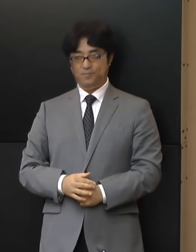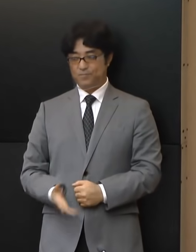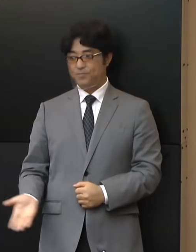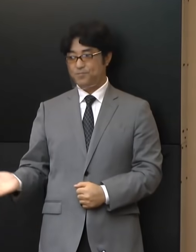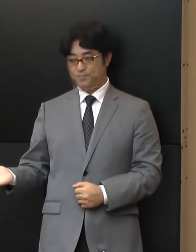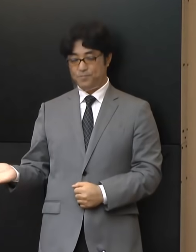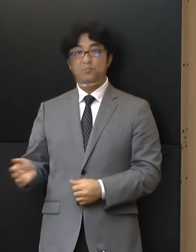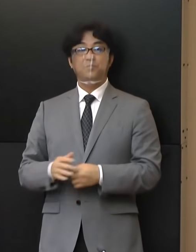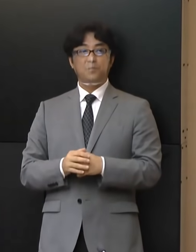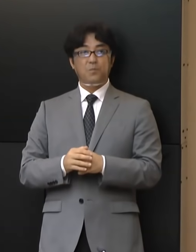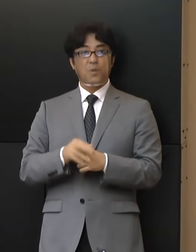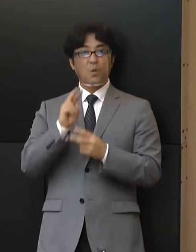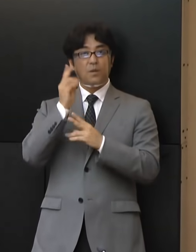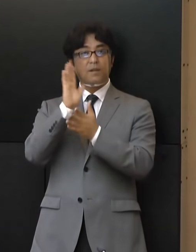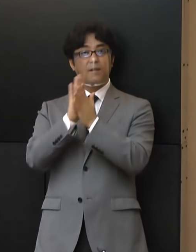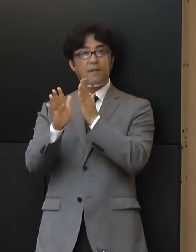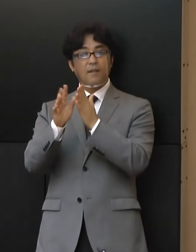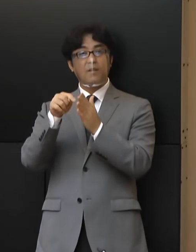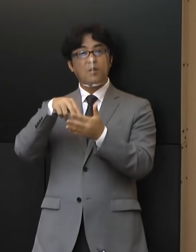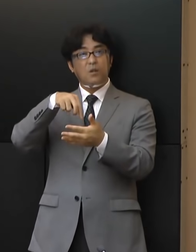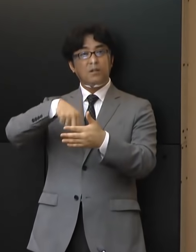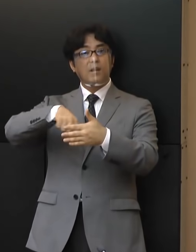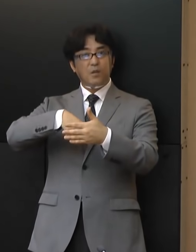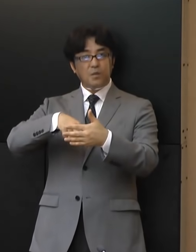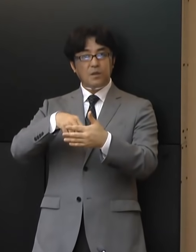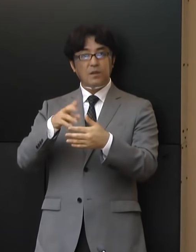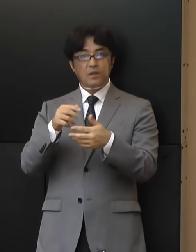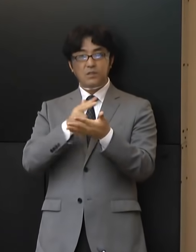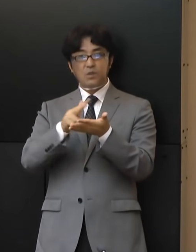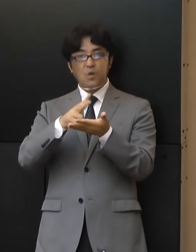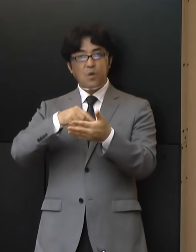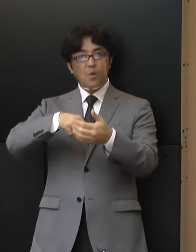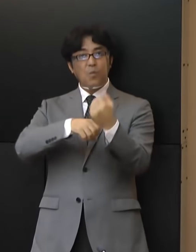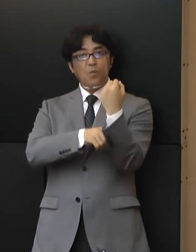まず県においてはですね、資料をもとにお話をさせていただきます。2月に